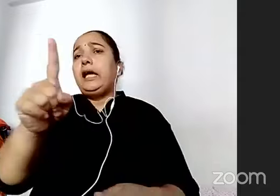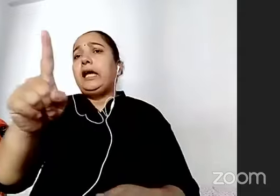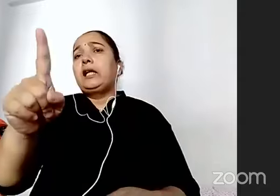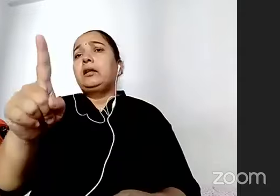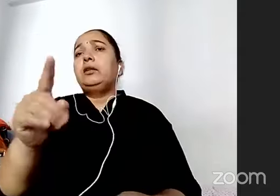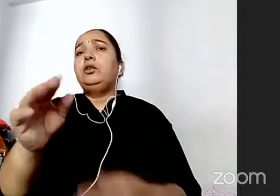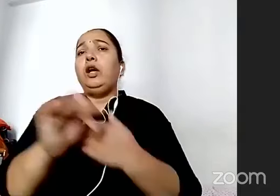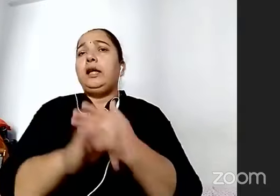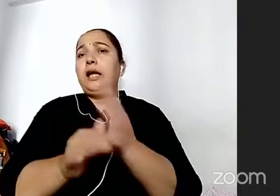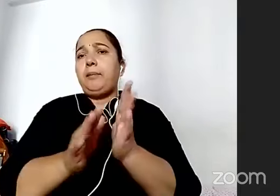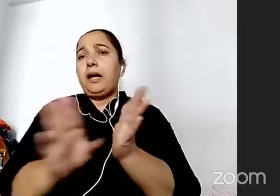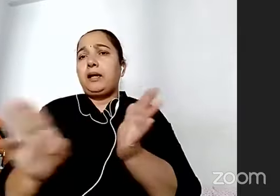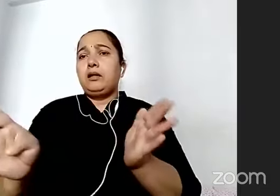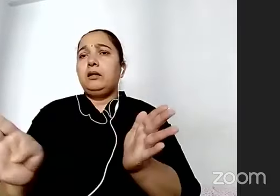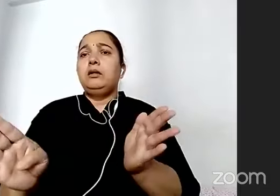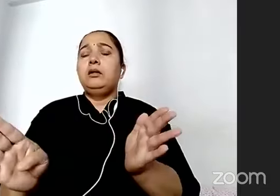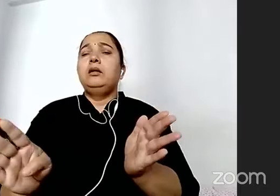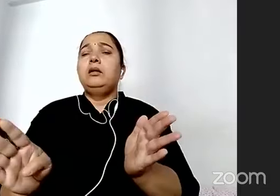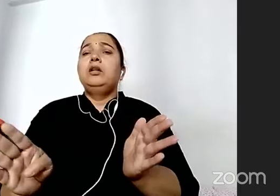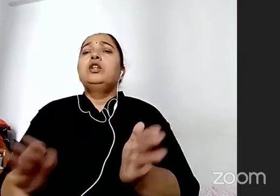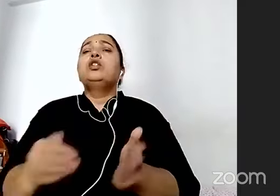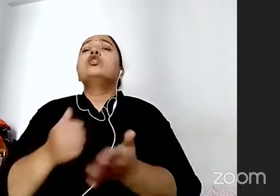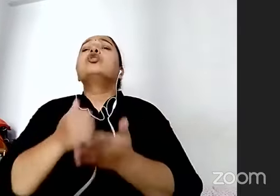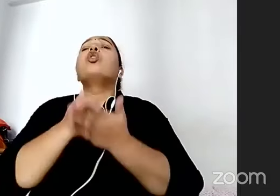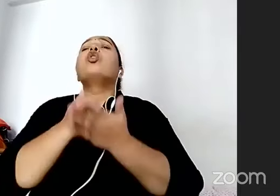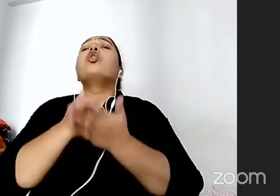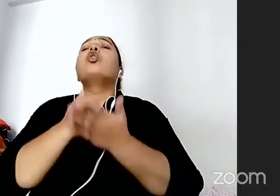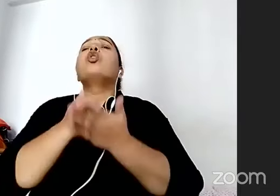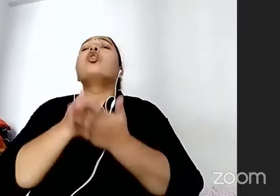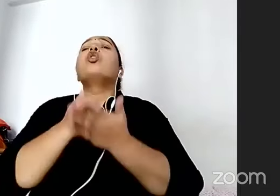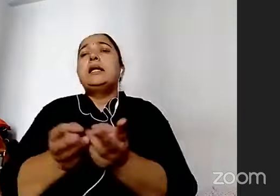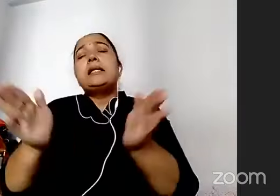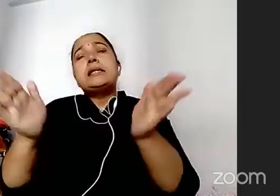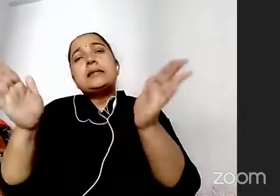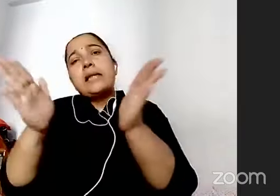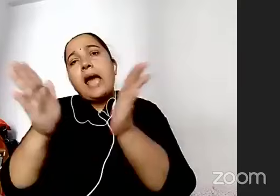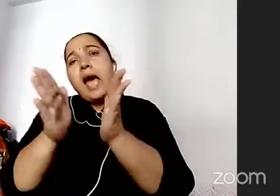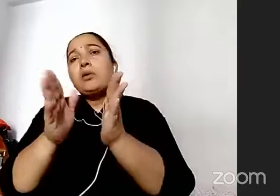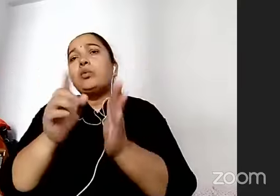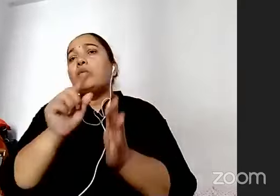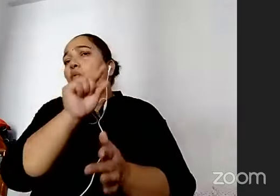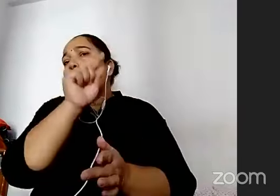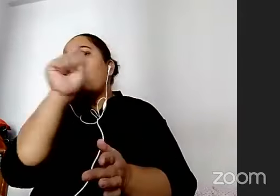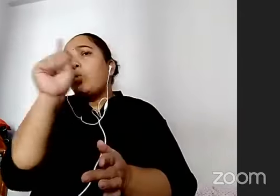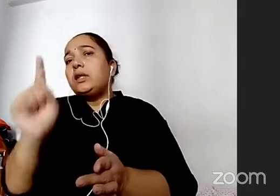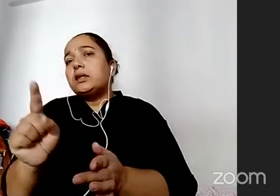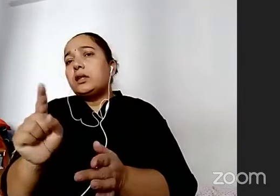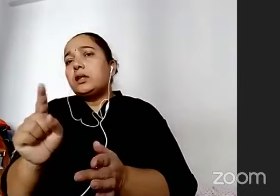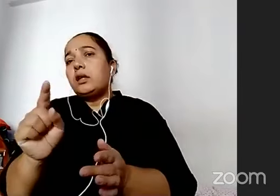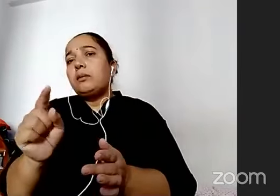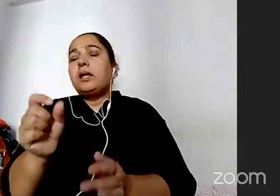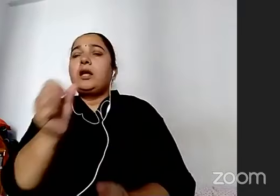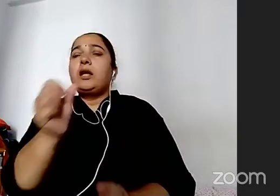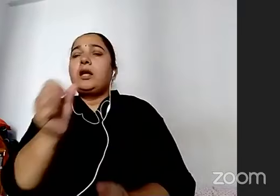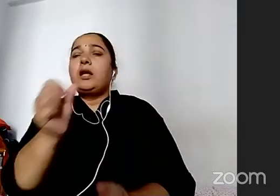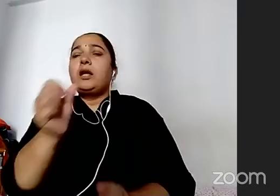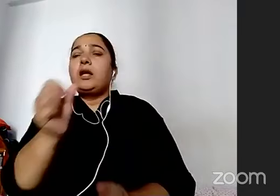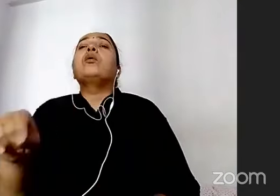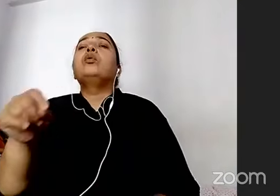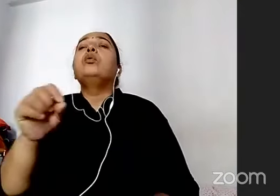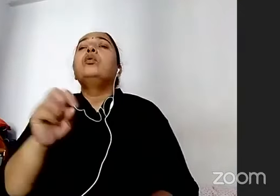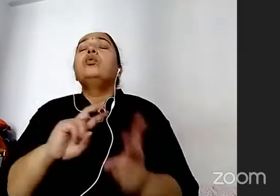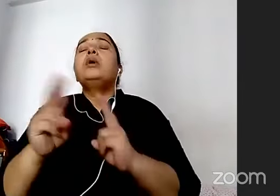एउटा नर्मल सिम्पल टाइपको क्वेसन आएरमा चाहिँ त्यो सेक्सुअलिटीको चाहिँ अन्डरस्ट्यान्डिङ के छ त होइन, त्यो